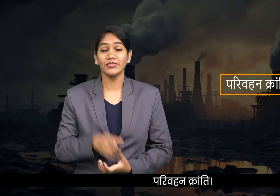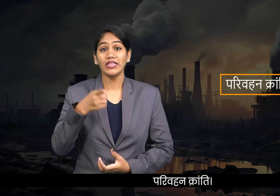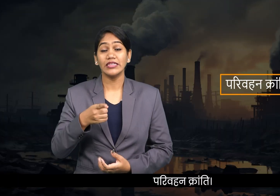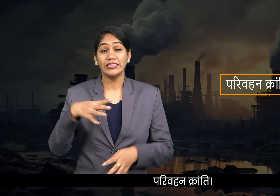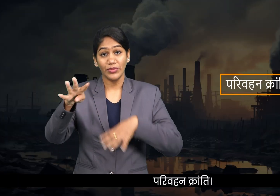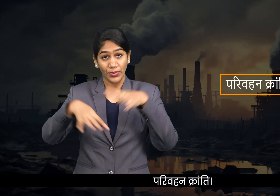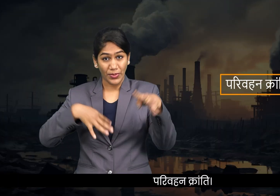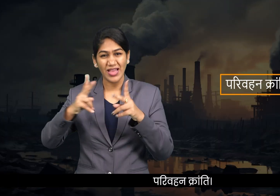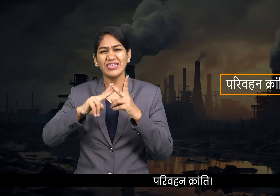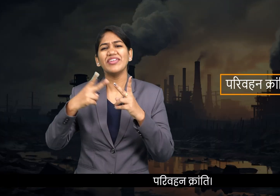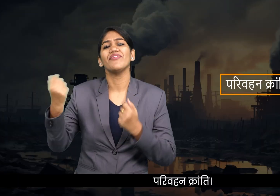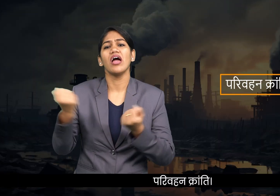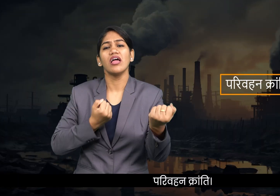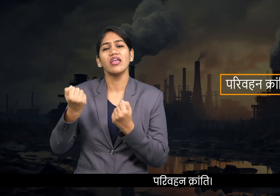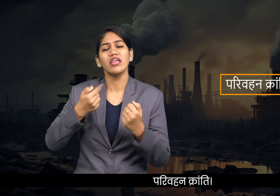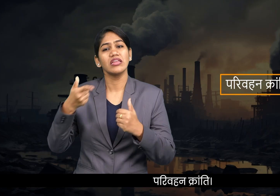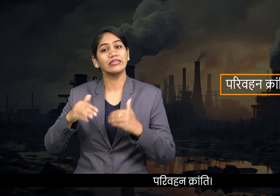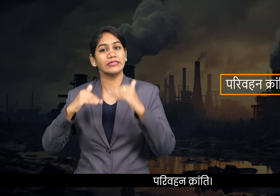परिवहन क्रांति।